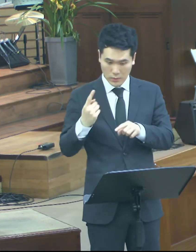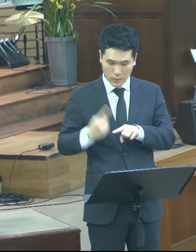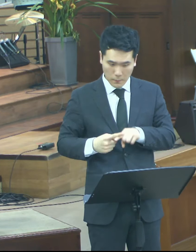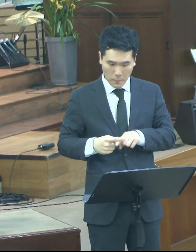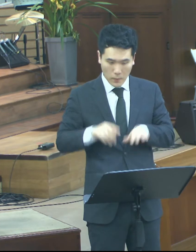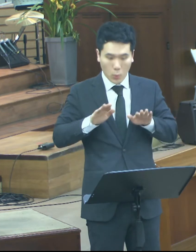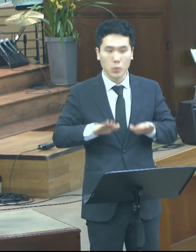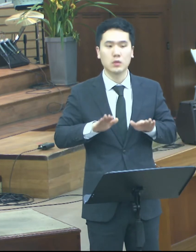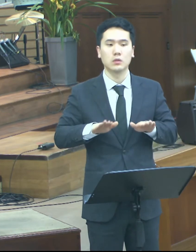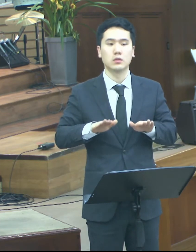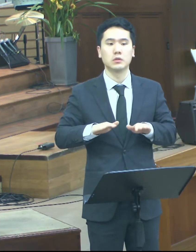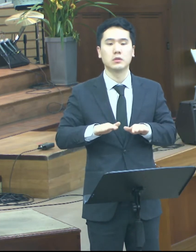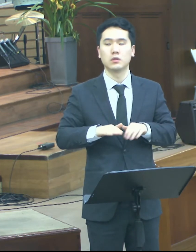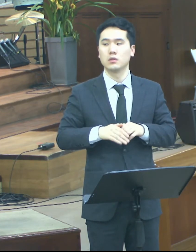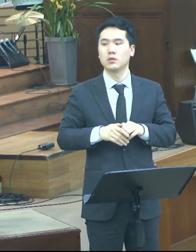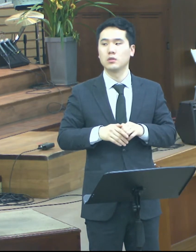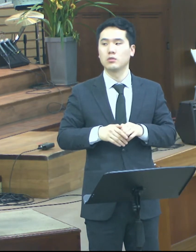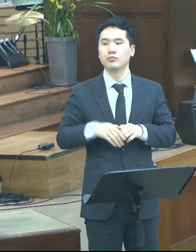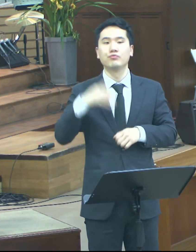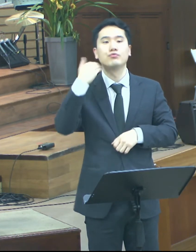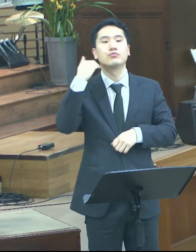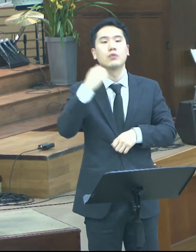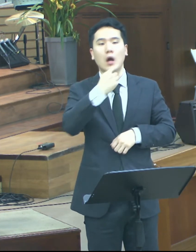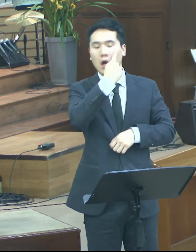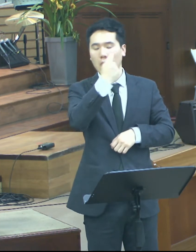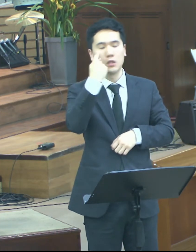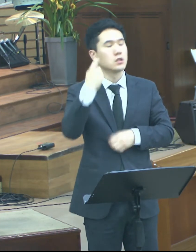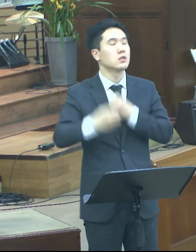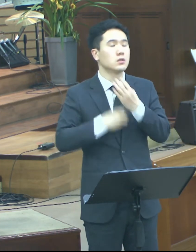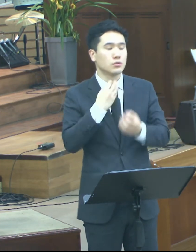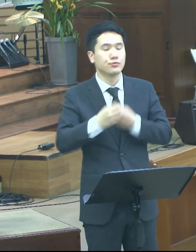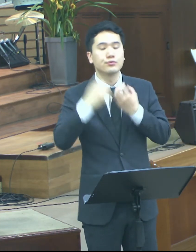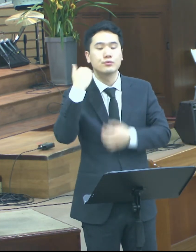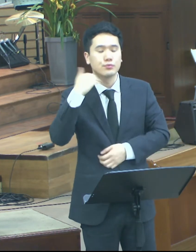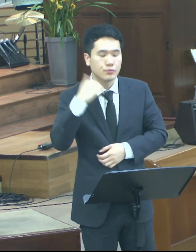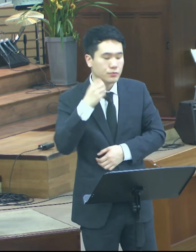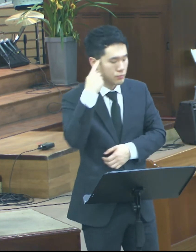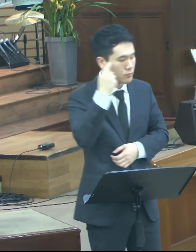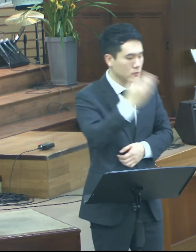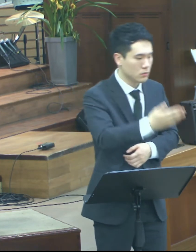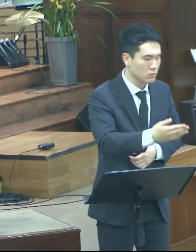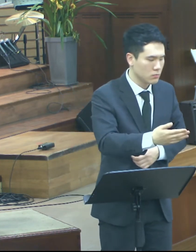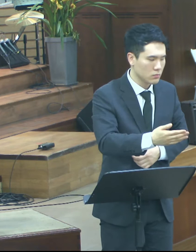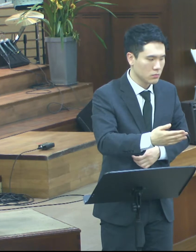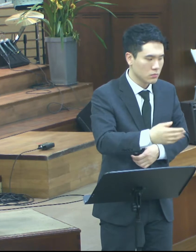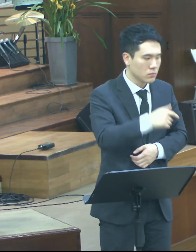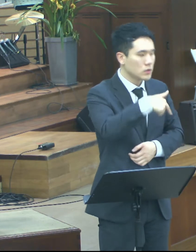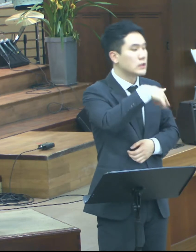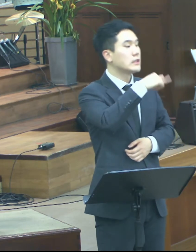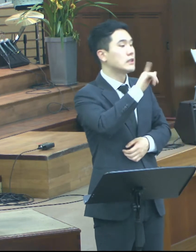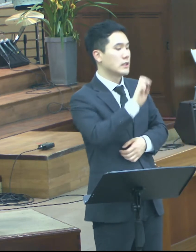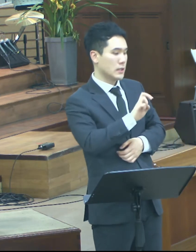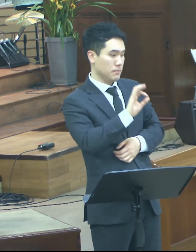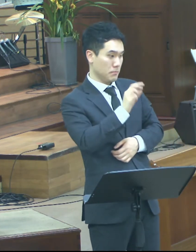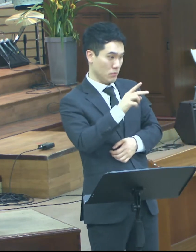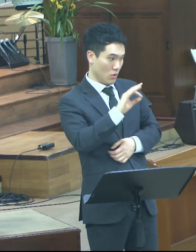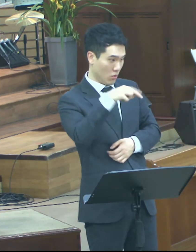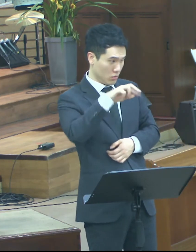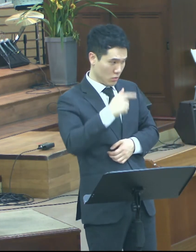오늘 누가 간증하냐니까 김영서 집사님 간증한다는 거예요. 우연이죠. 우연이죠. 근데